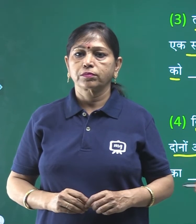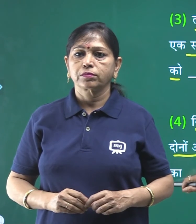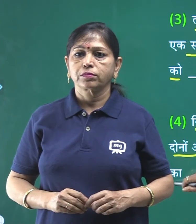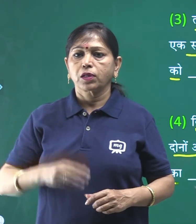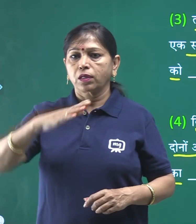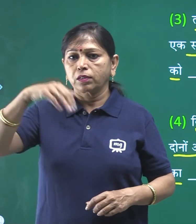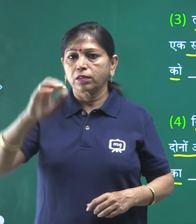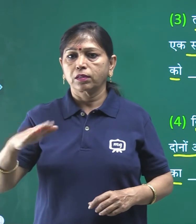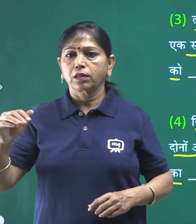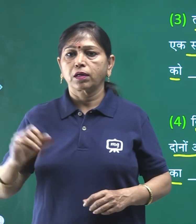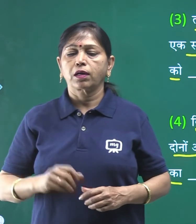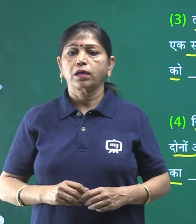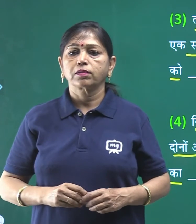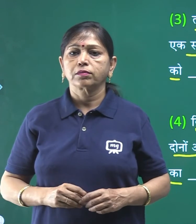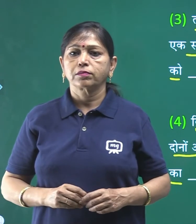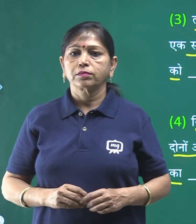तरंग का